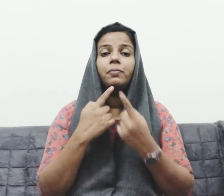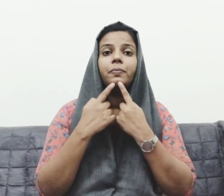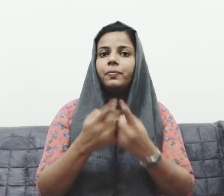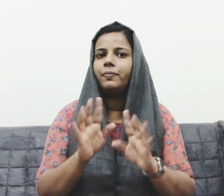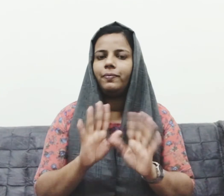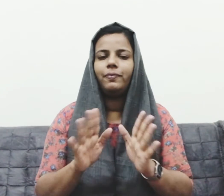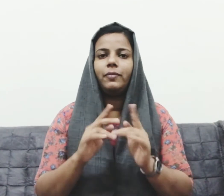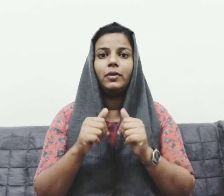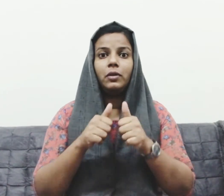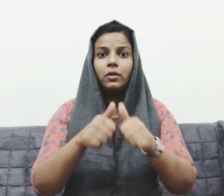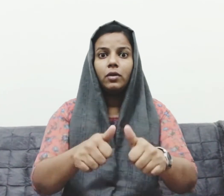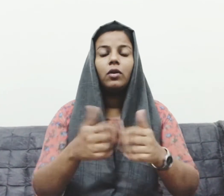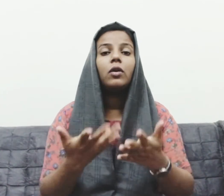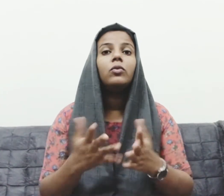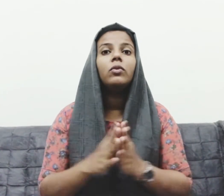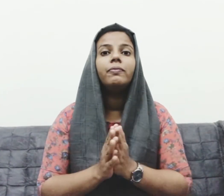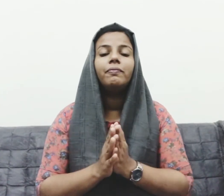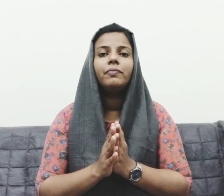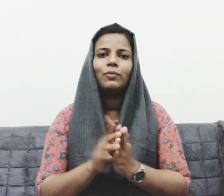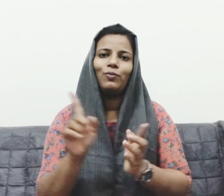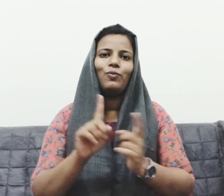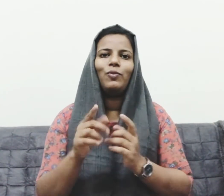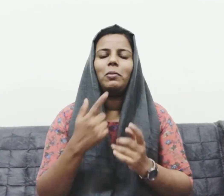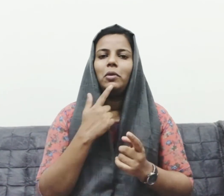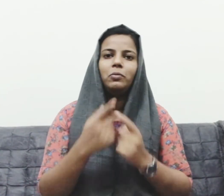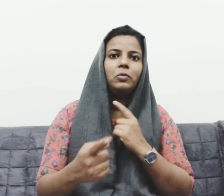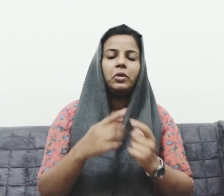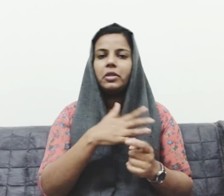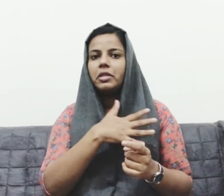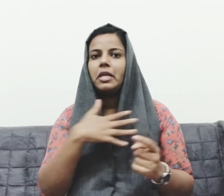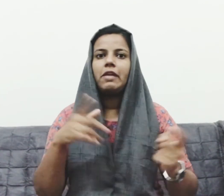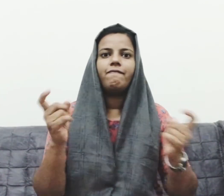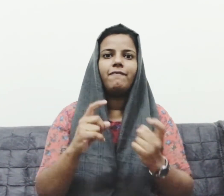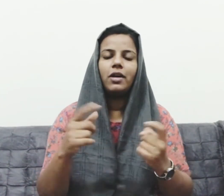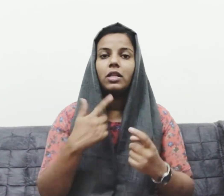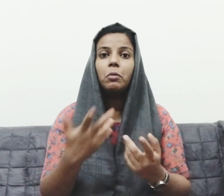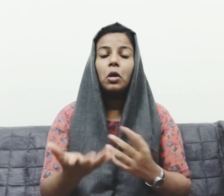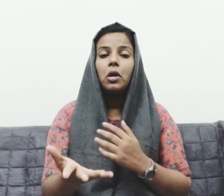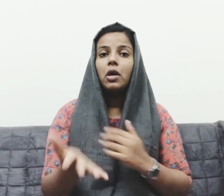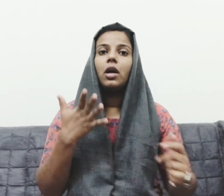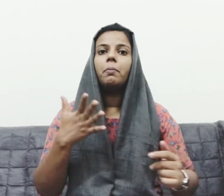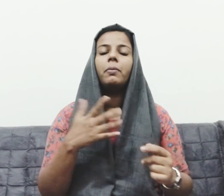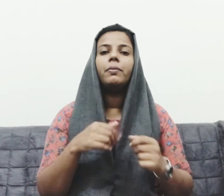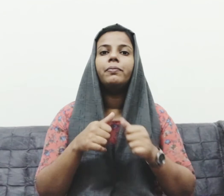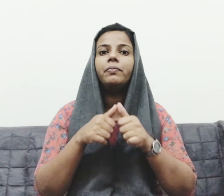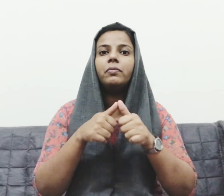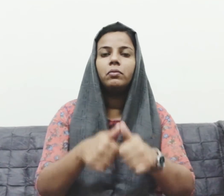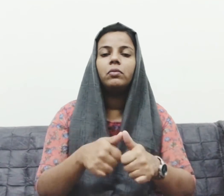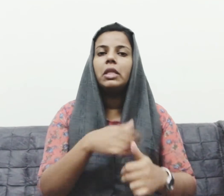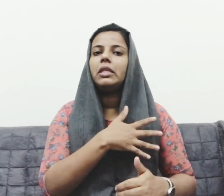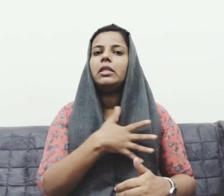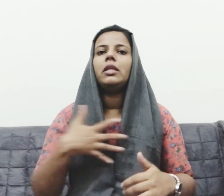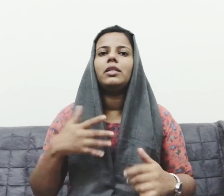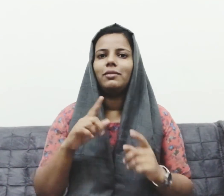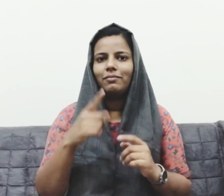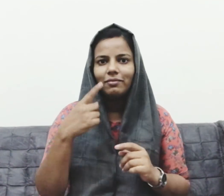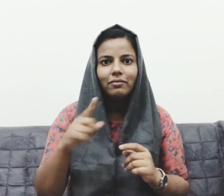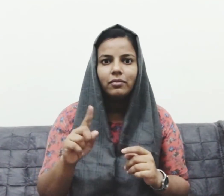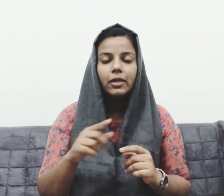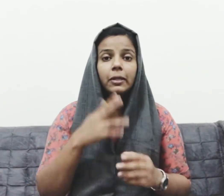കയറി. പെട്ടെന്ന് കയറി മറുപടി പറയുമ്പോൾ, ഈ ഒരാൾ എന്തെങ്കിലും നമ്മളോട് ദേഷ്യപ്പെട്ട് പറയുമ്പോൾ നമ്മളിൽ നിന്ന് പെട്ടെന്ന് വരുന്ന മറുപടി കോപമുള്ള മറുപടിയാണ്. അത്